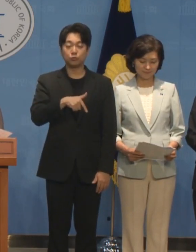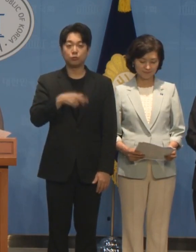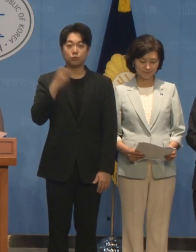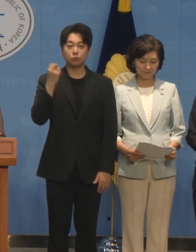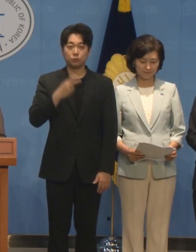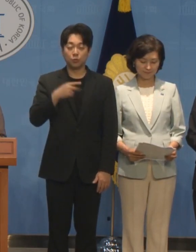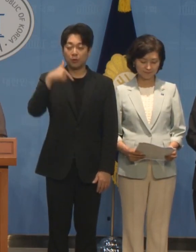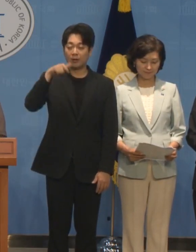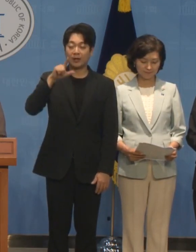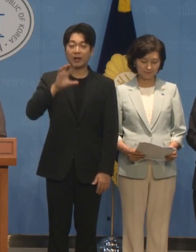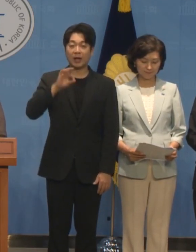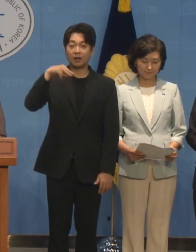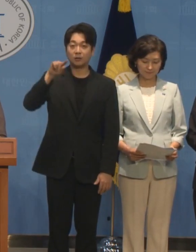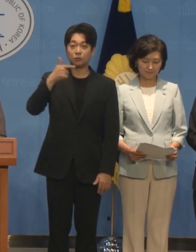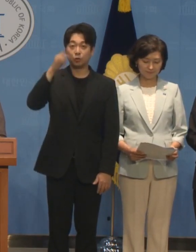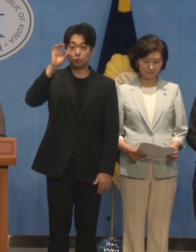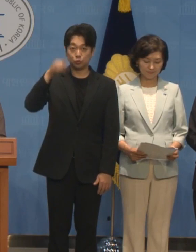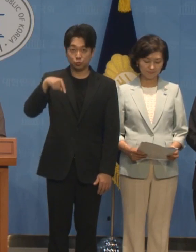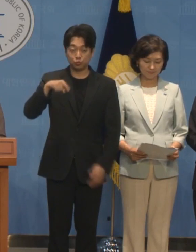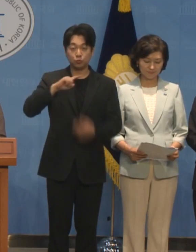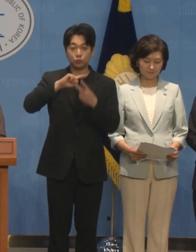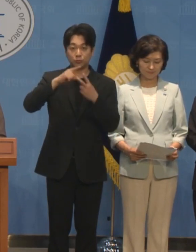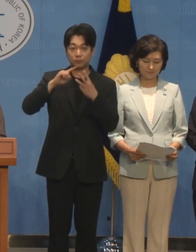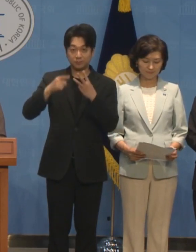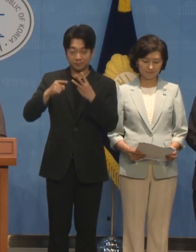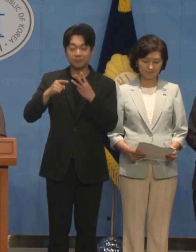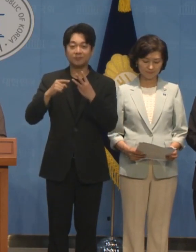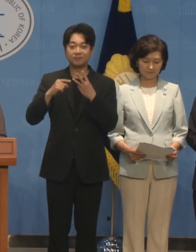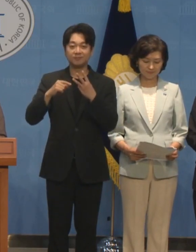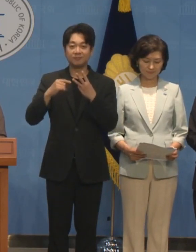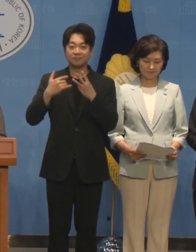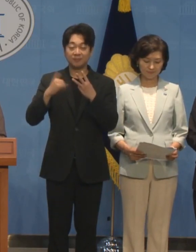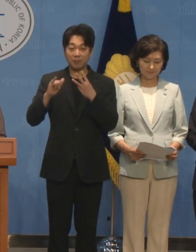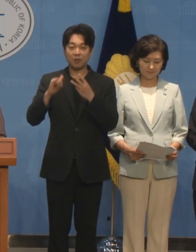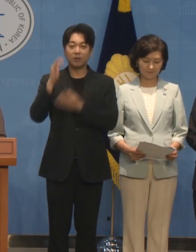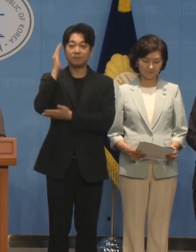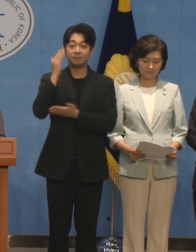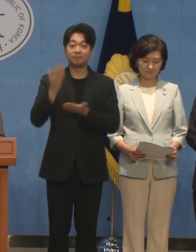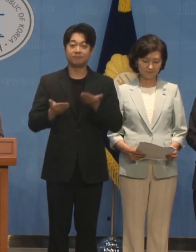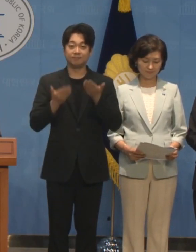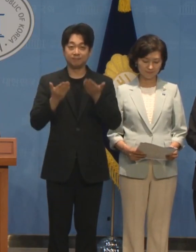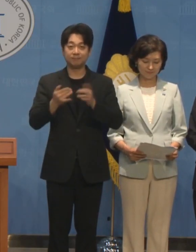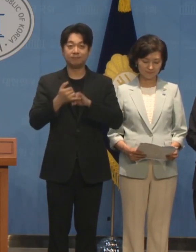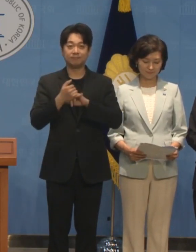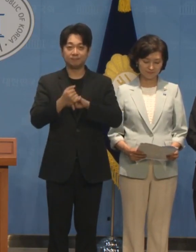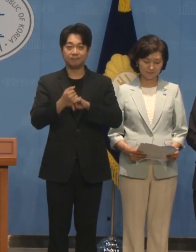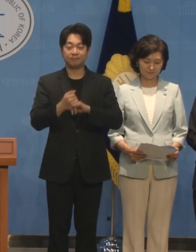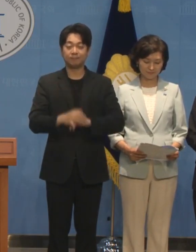복지위의 강선우 의원님이 나누어 낭독하도록 하겠습니다. 그러면 기자회견문 낭독하겠습니다.